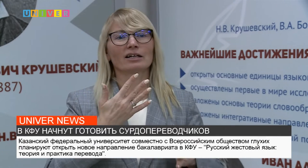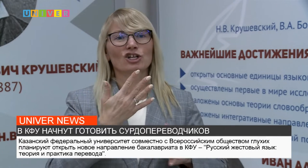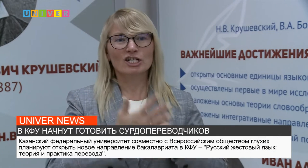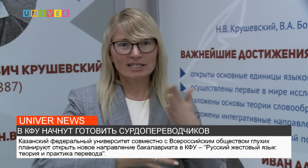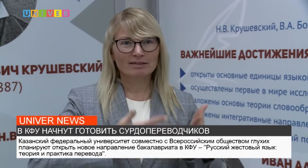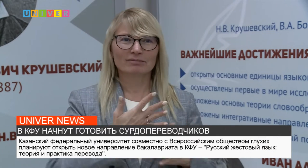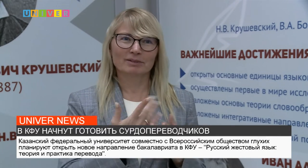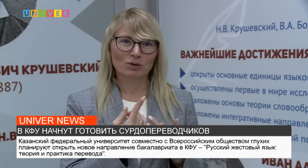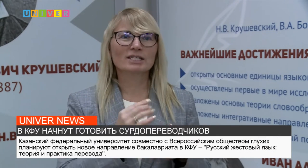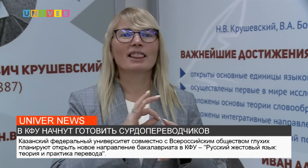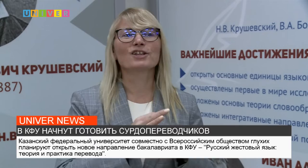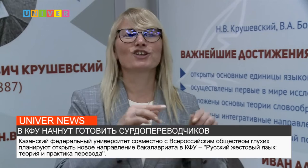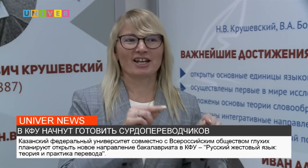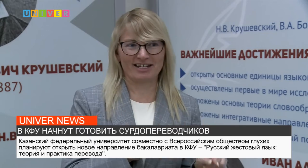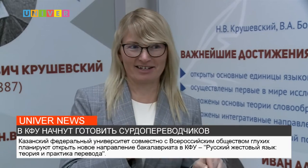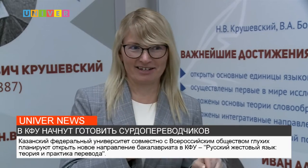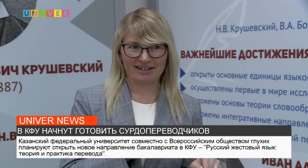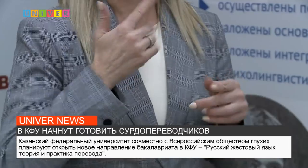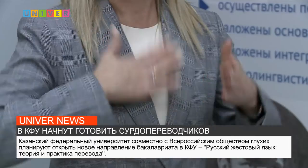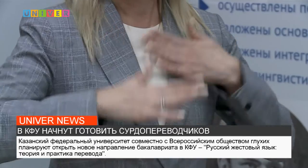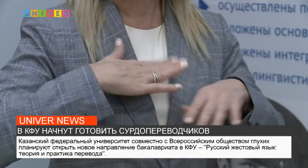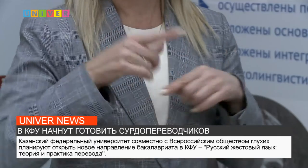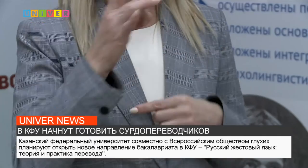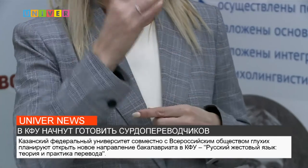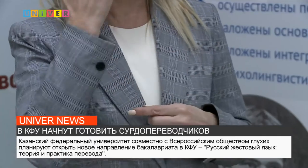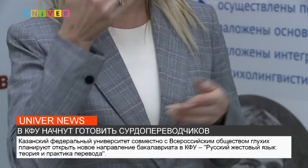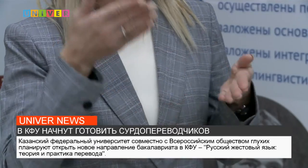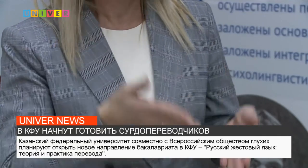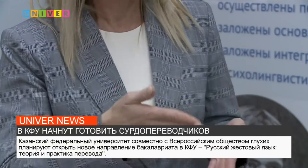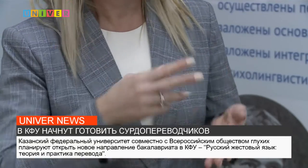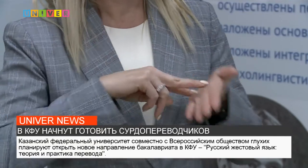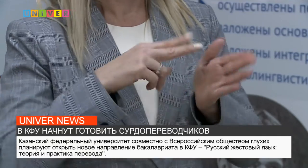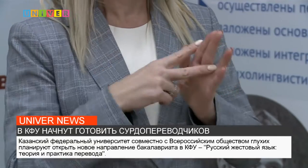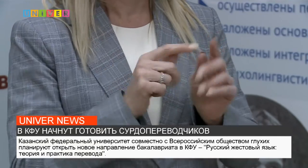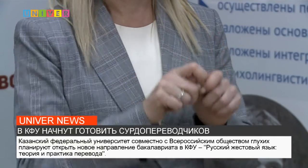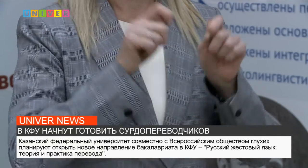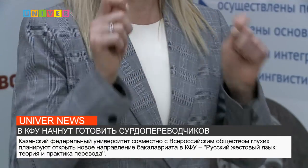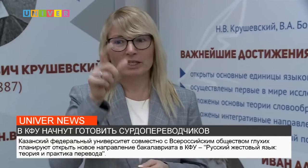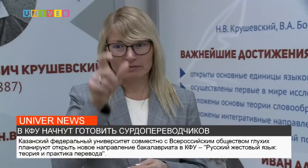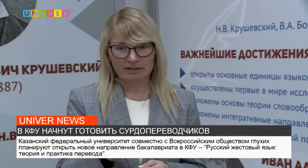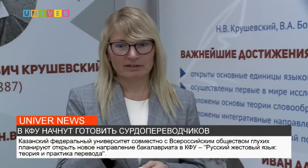легче, а жестовый язык, он немножко сложнее. Но навыки появятся, если у